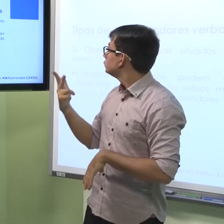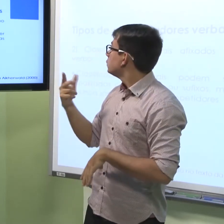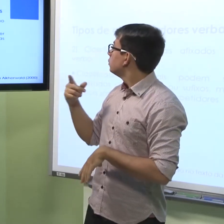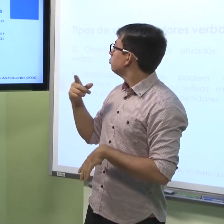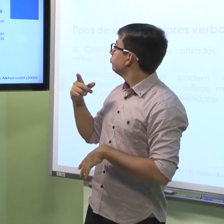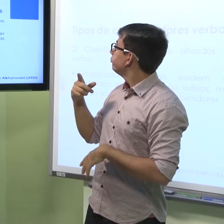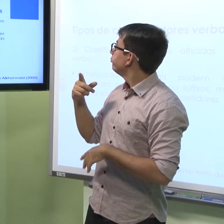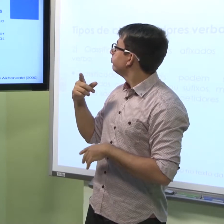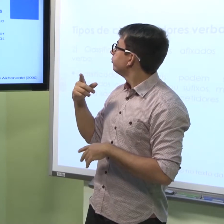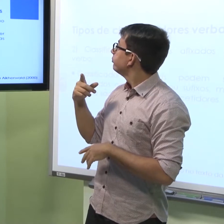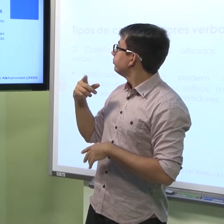verbo.